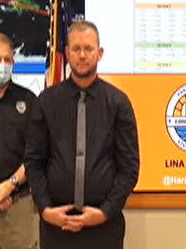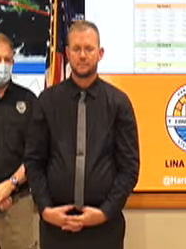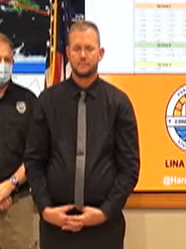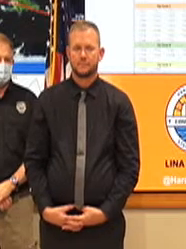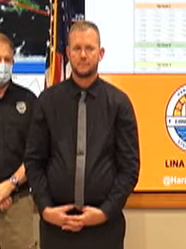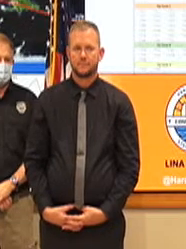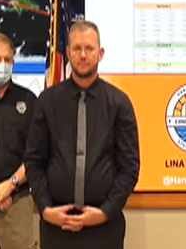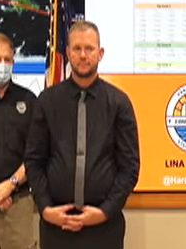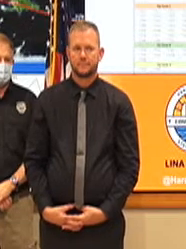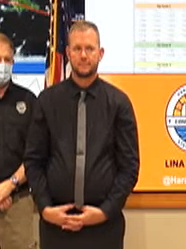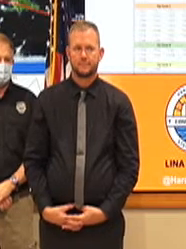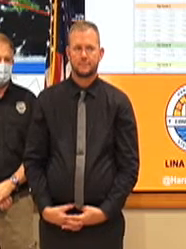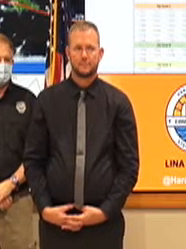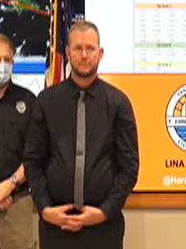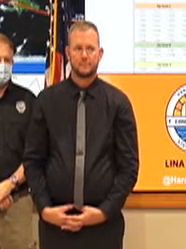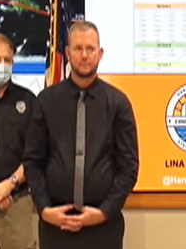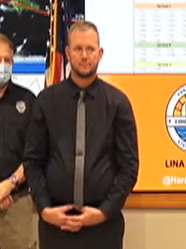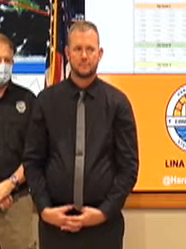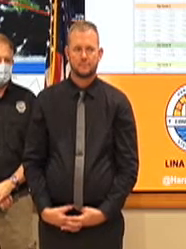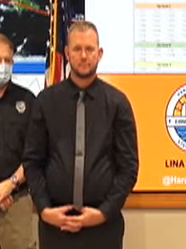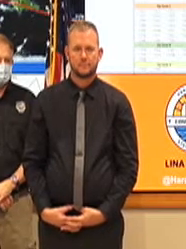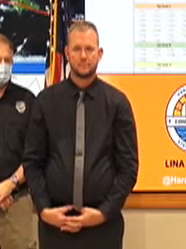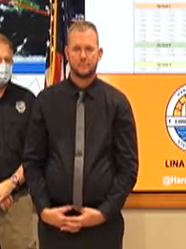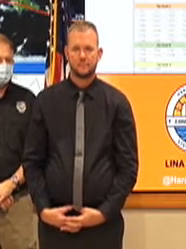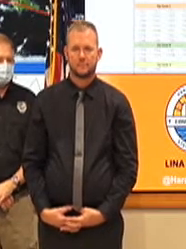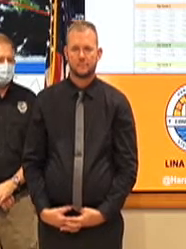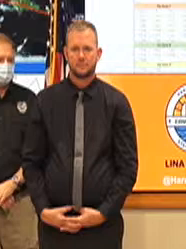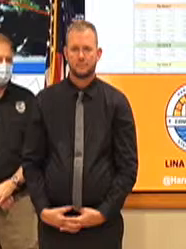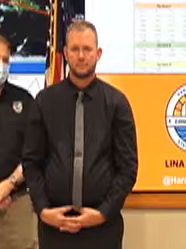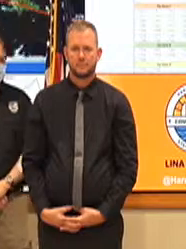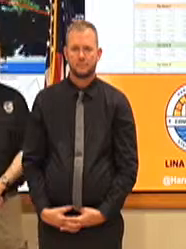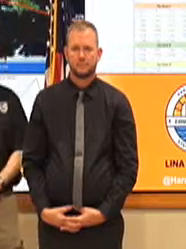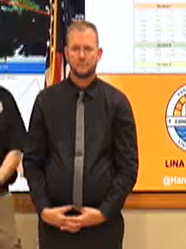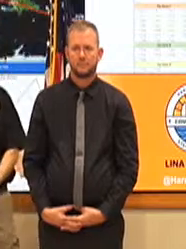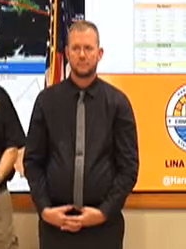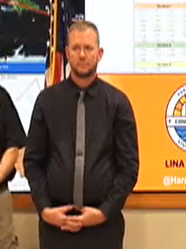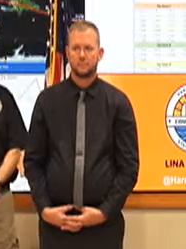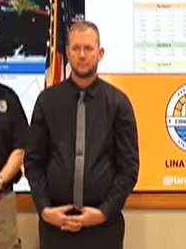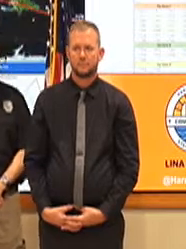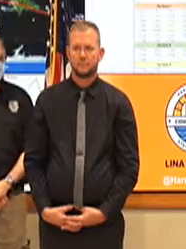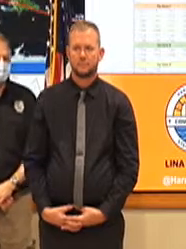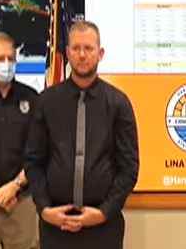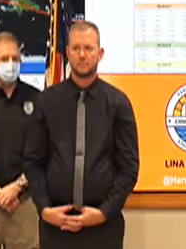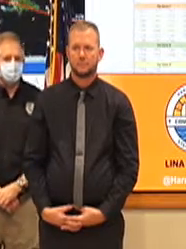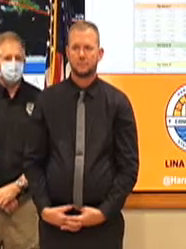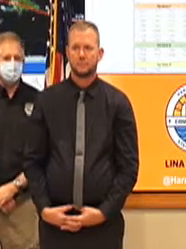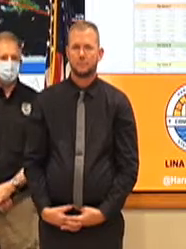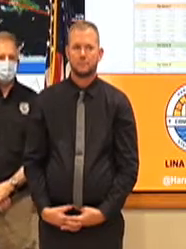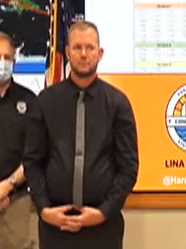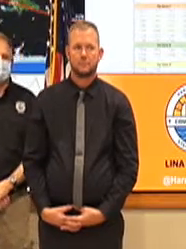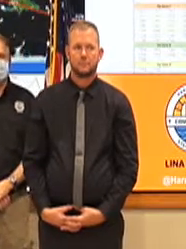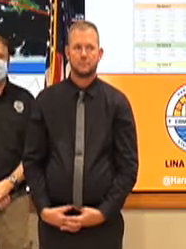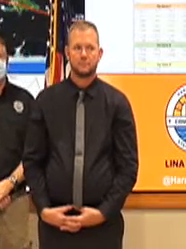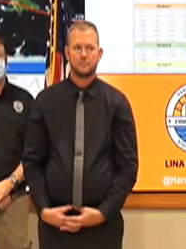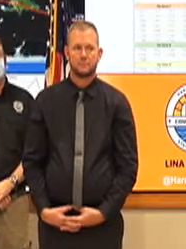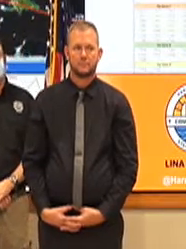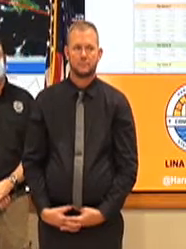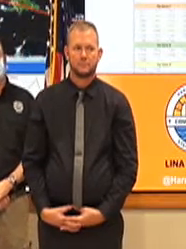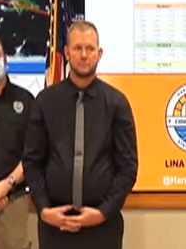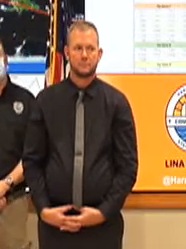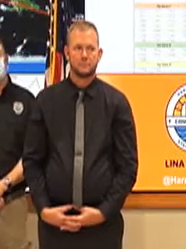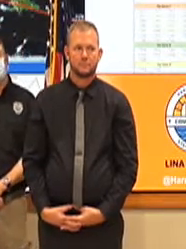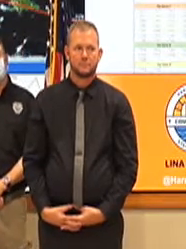virus. Y como he dicho, no es necesario ir muy lejos. Si pueden ir a Austin, ir a San Antonio, bien. Si